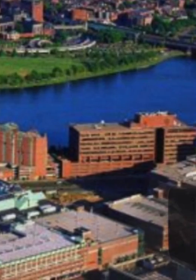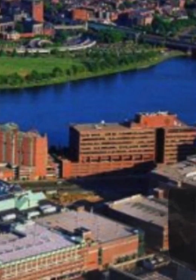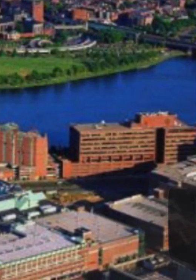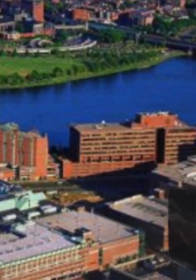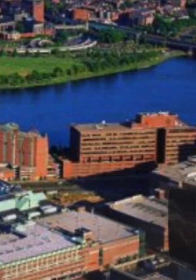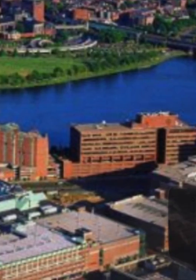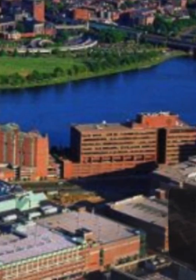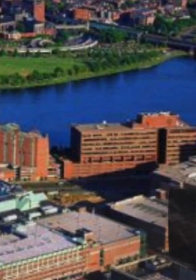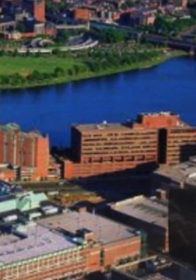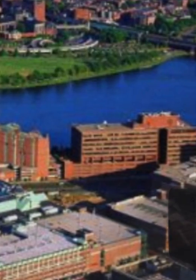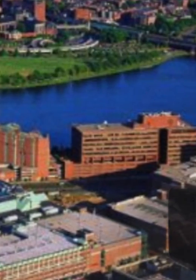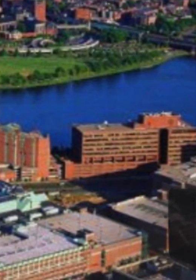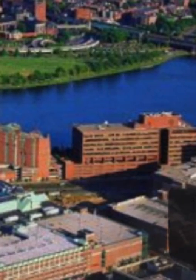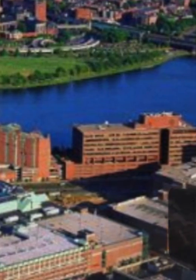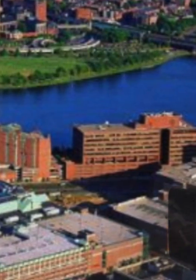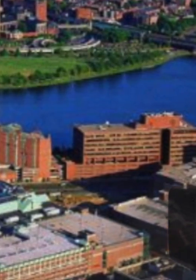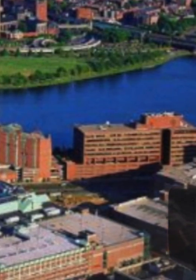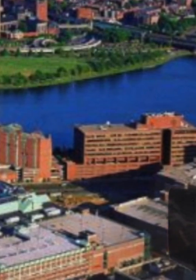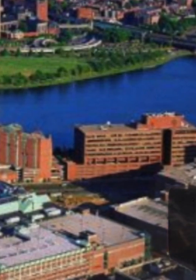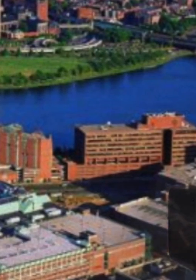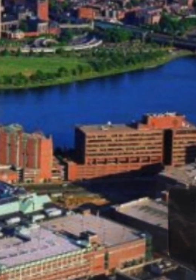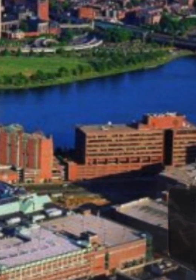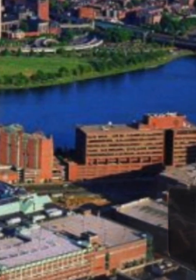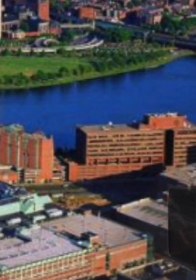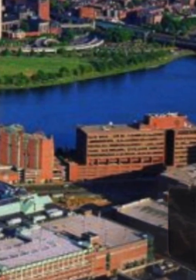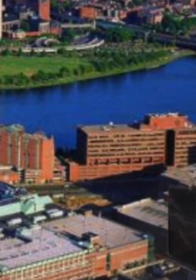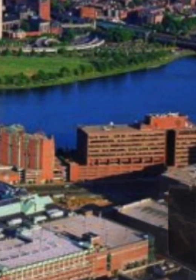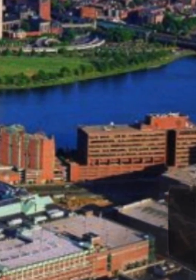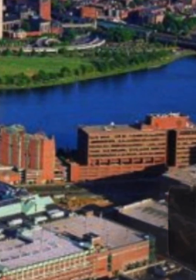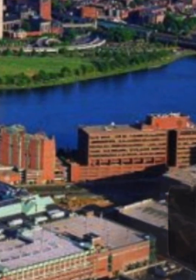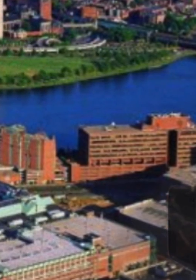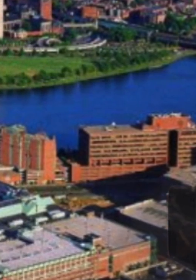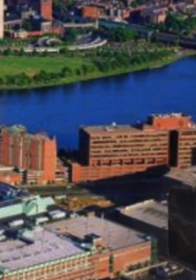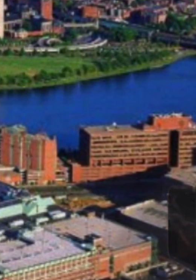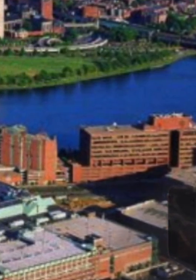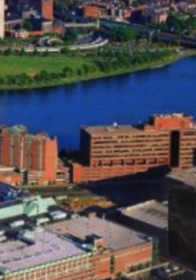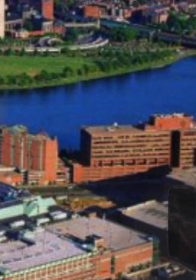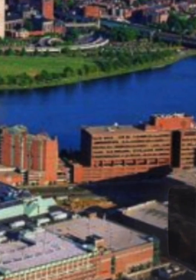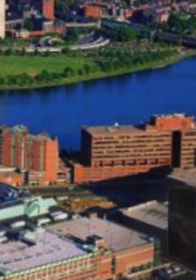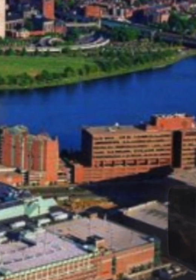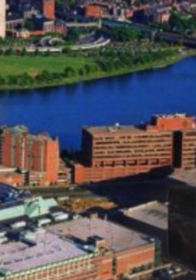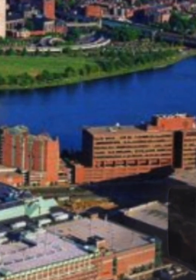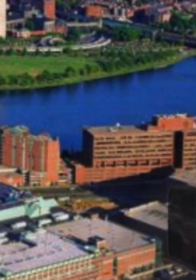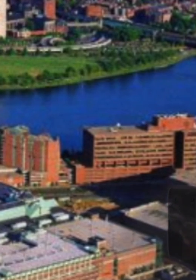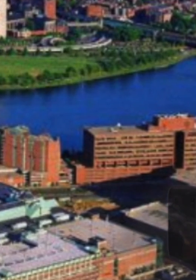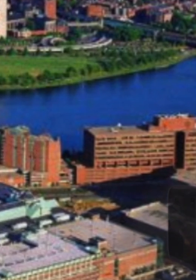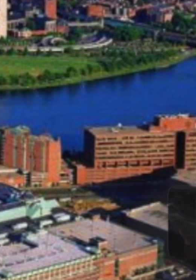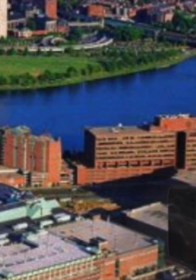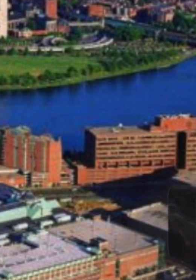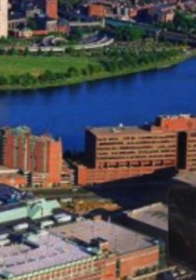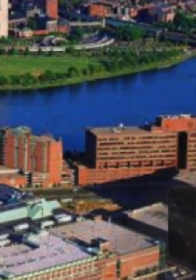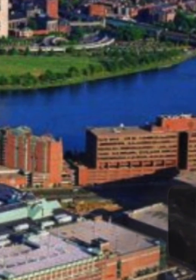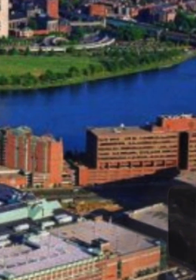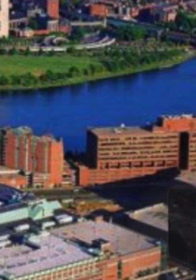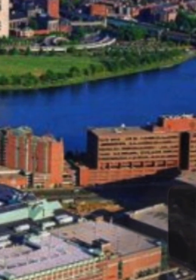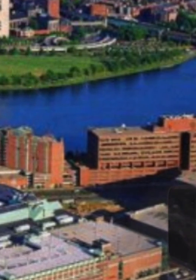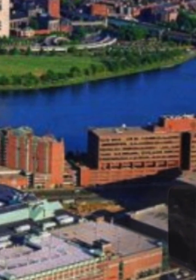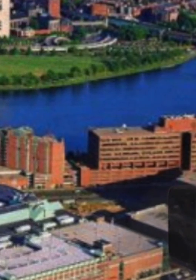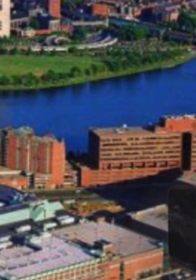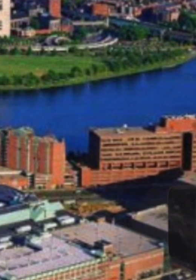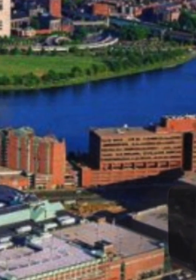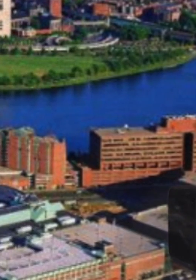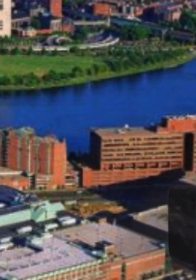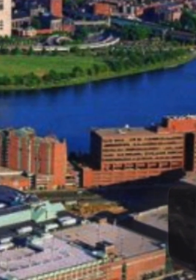诸塞州下一轮新冠疫苗接种的新细节。周一，该州开始向包括警察、消防员